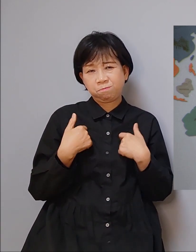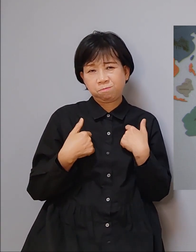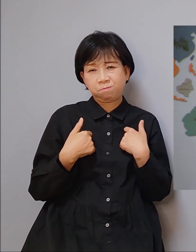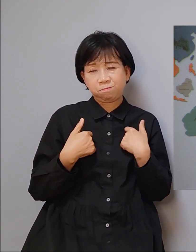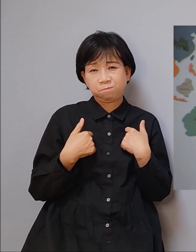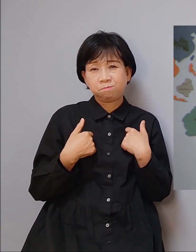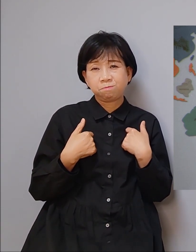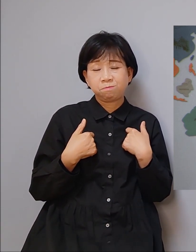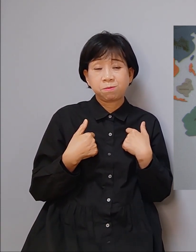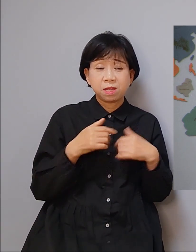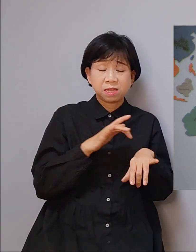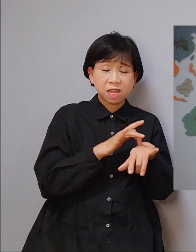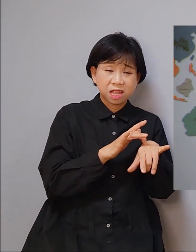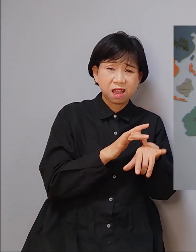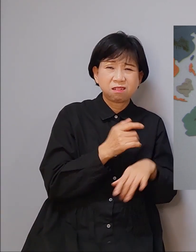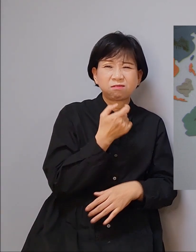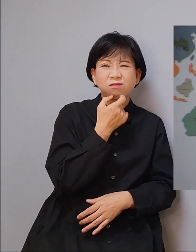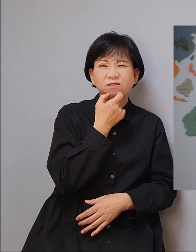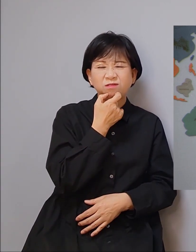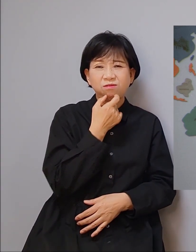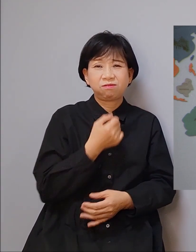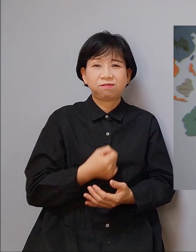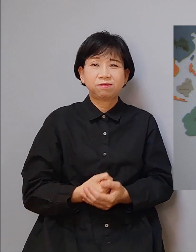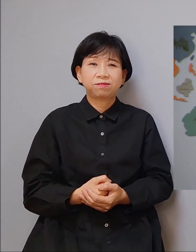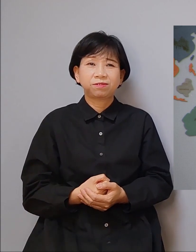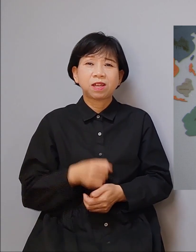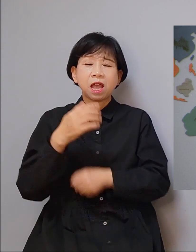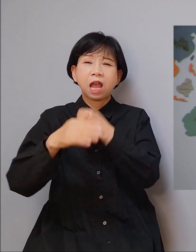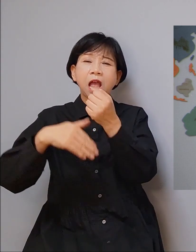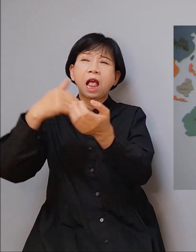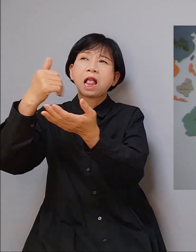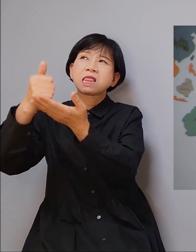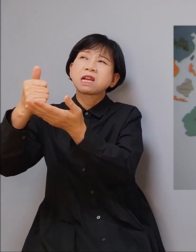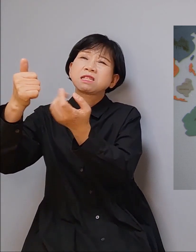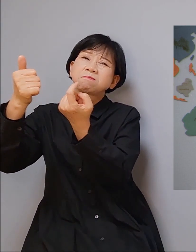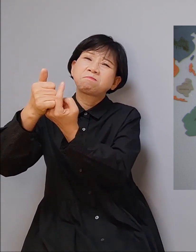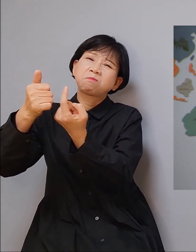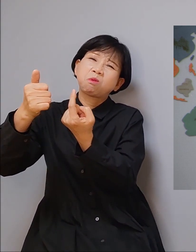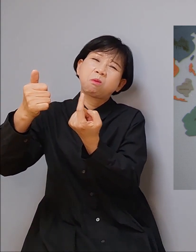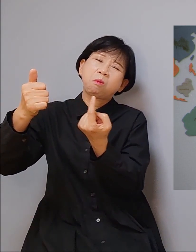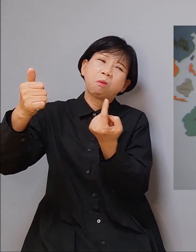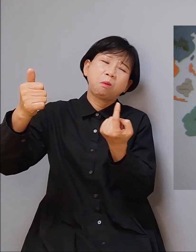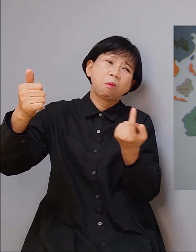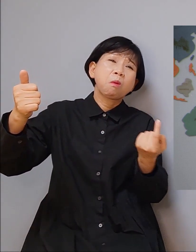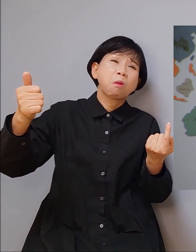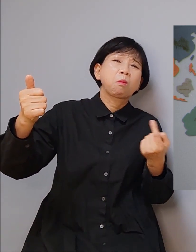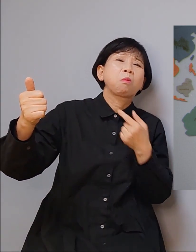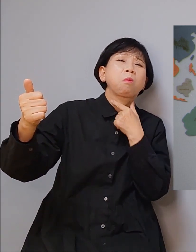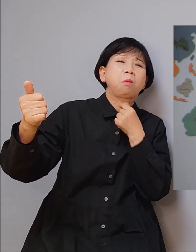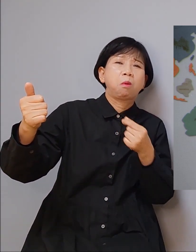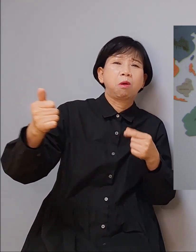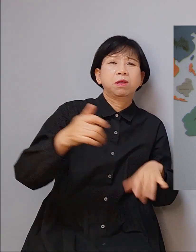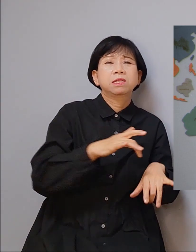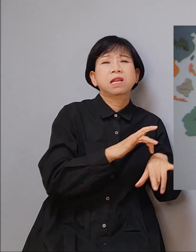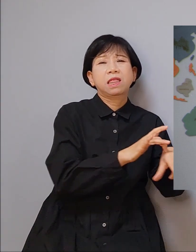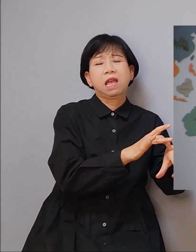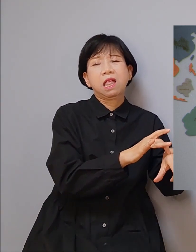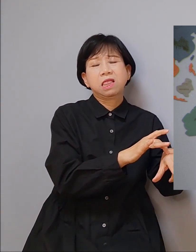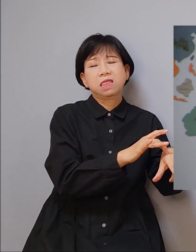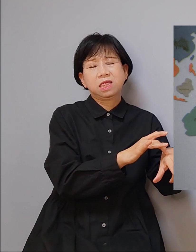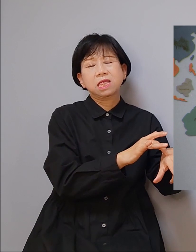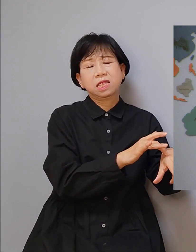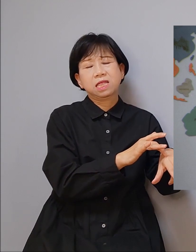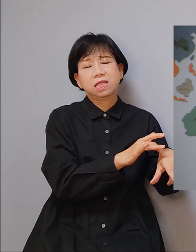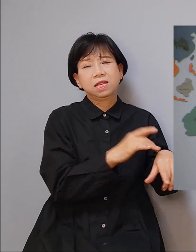마귀는 좋아하지 않습니다. 가능한 한 하나님과 멀어지게끔 만드는 것이 이 사단의 전략이기 때문에